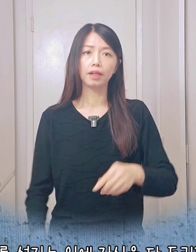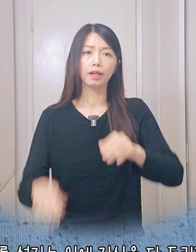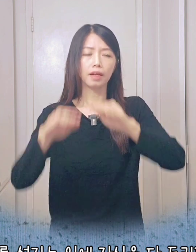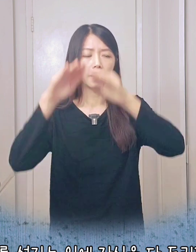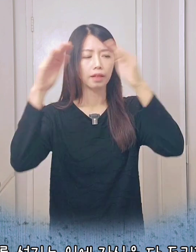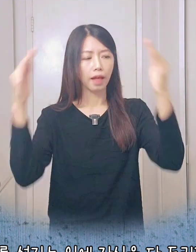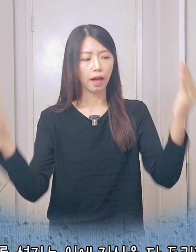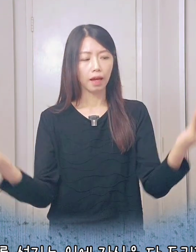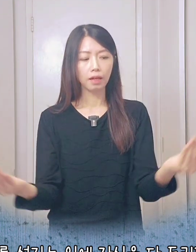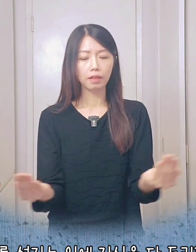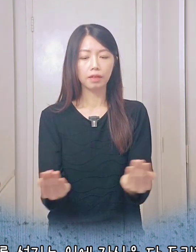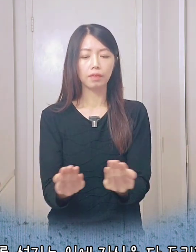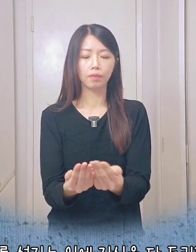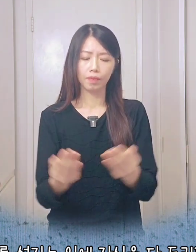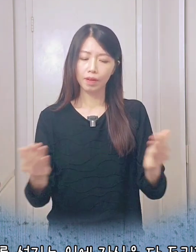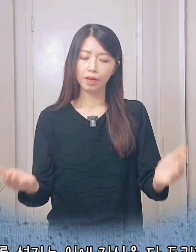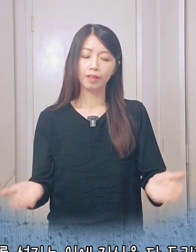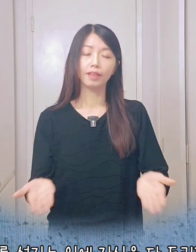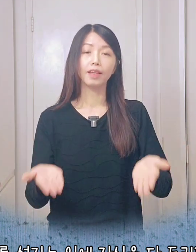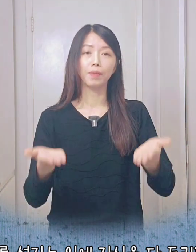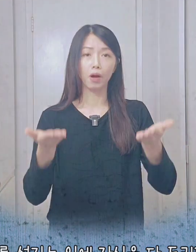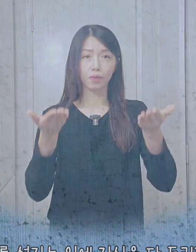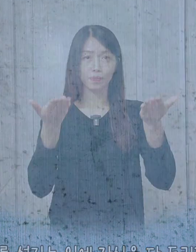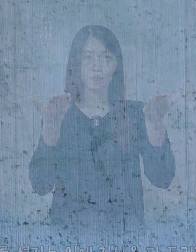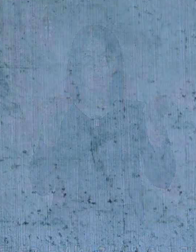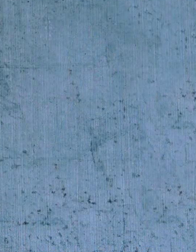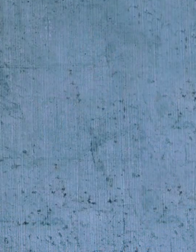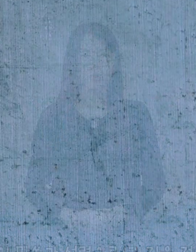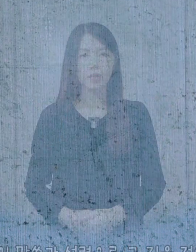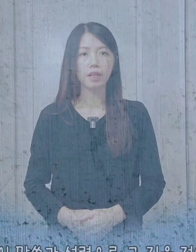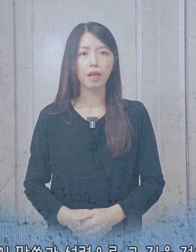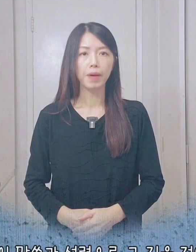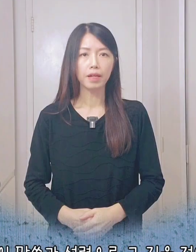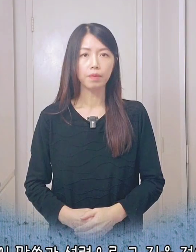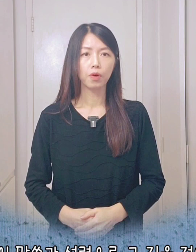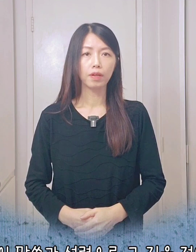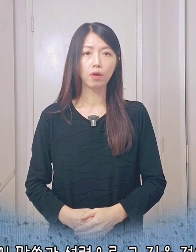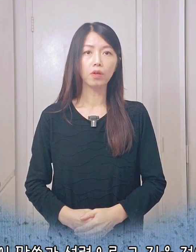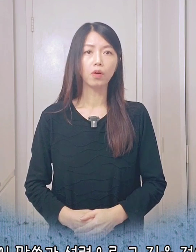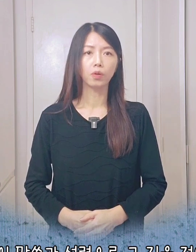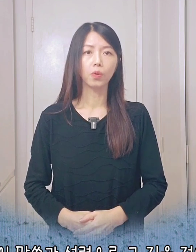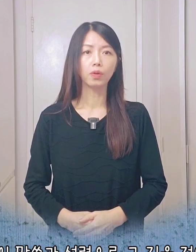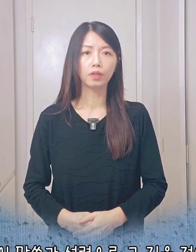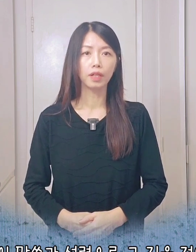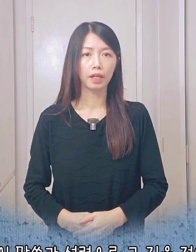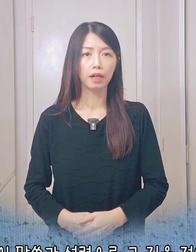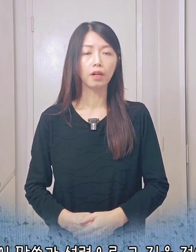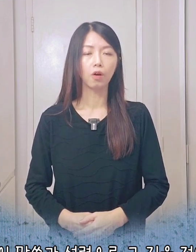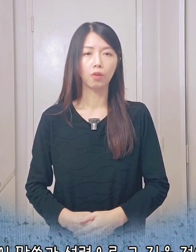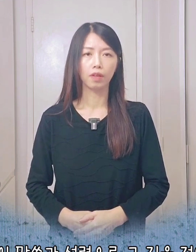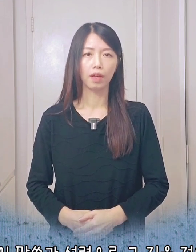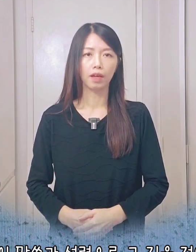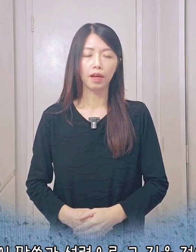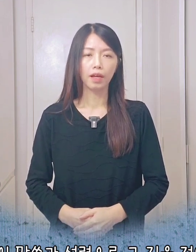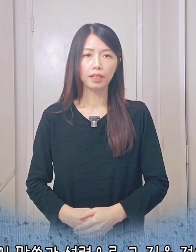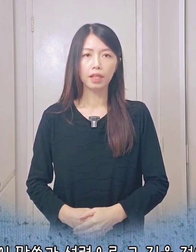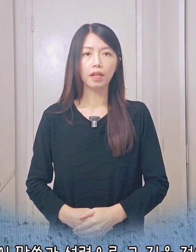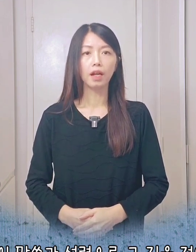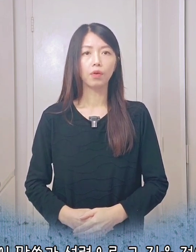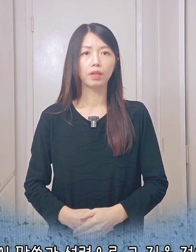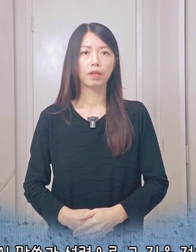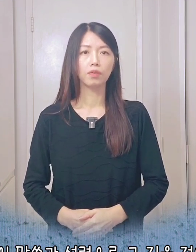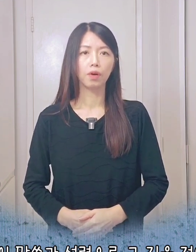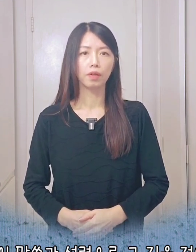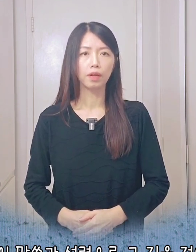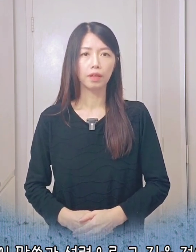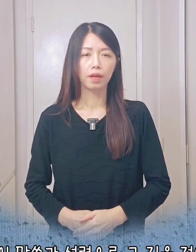자신을 다 드리며. 진리의 말씀과 성령으로 그 길을 걸었네.